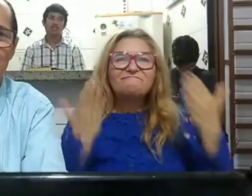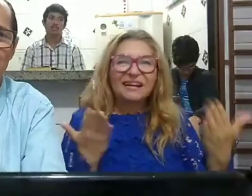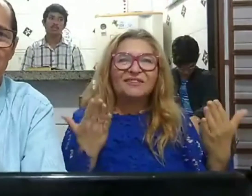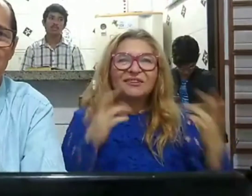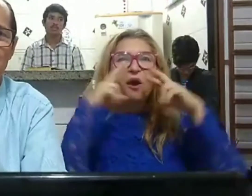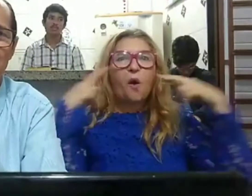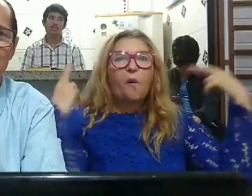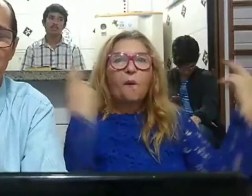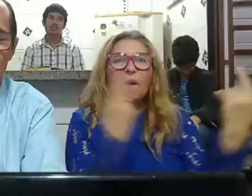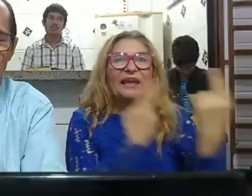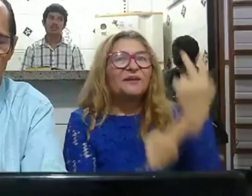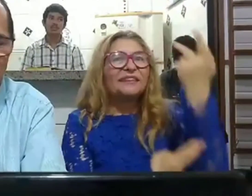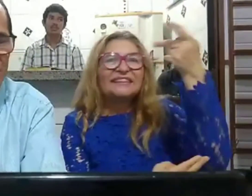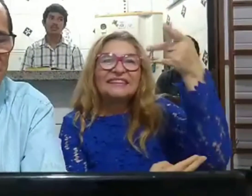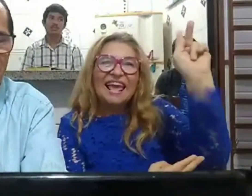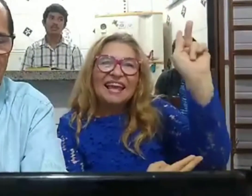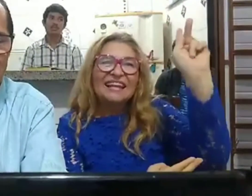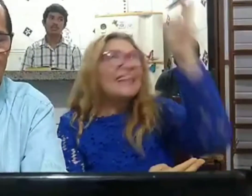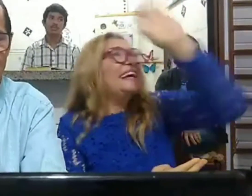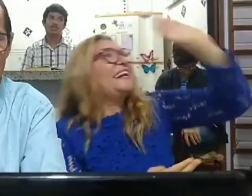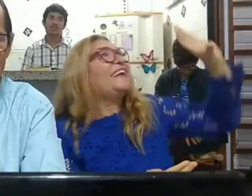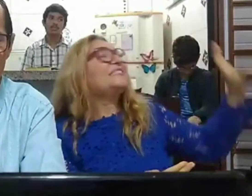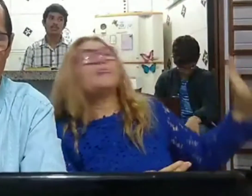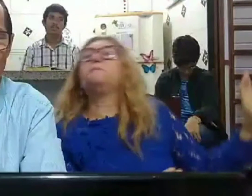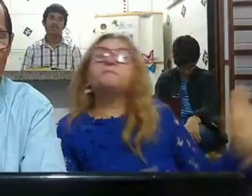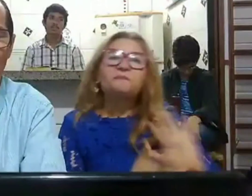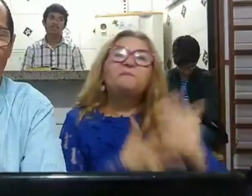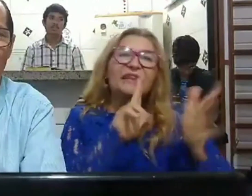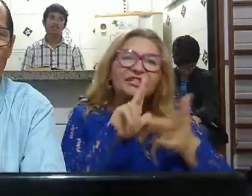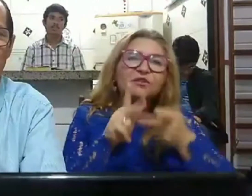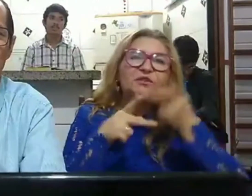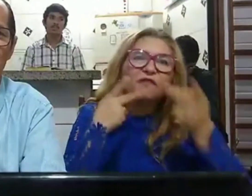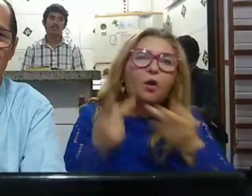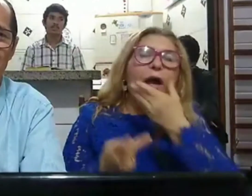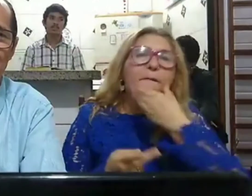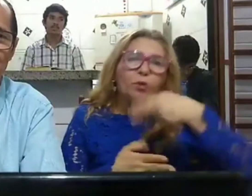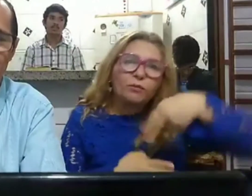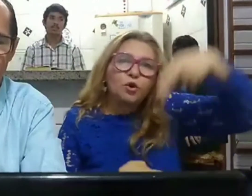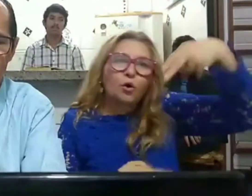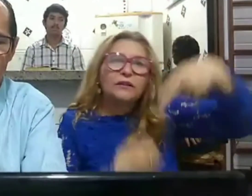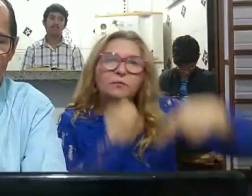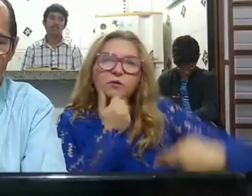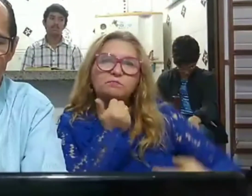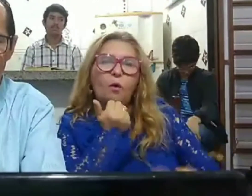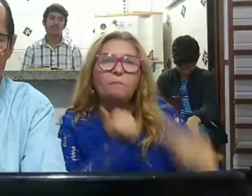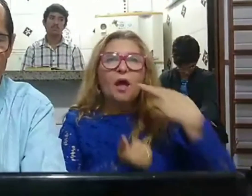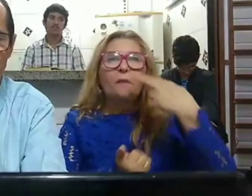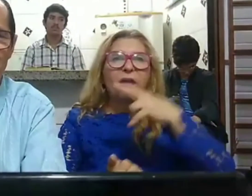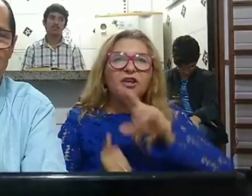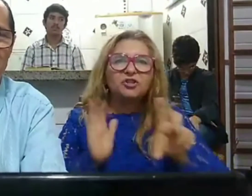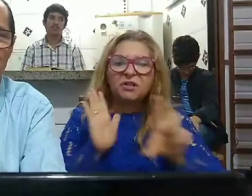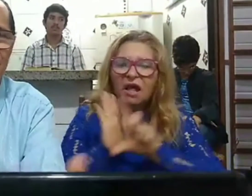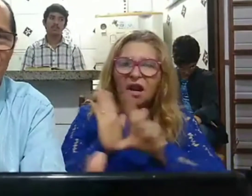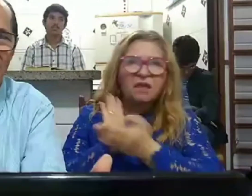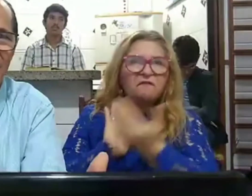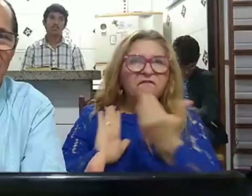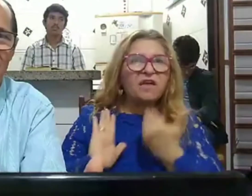de Deus. Jesus disse para Nicodemos, um homem bom, mestre da lei, ele veio para